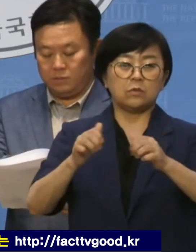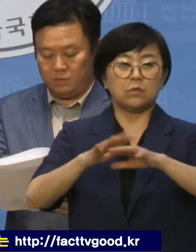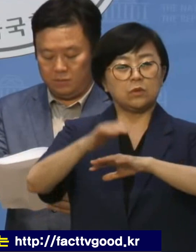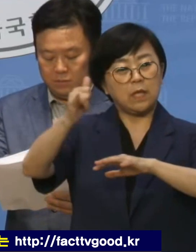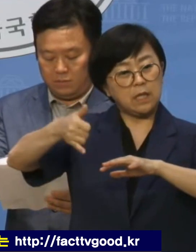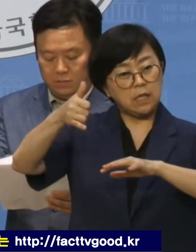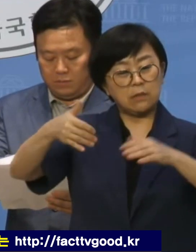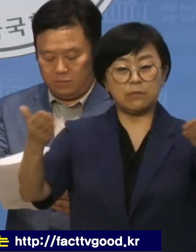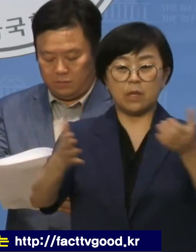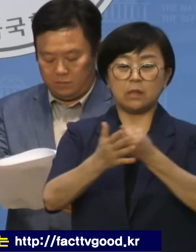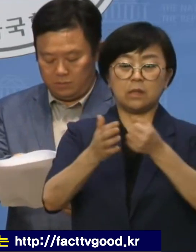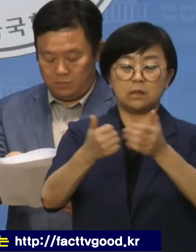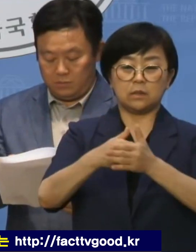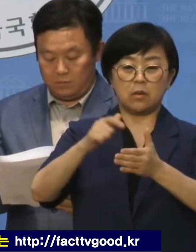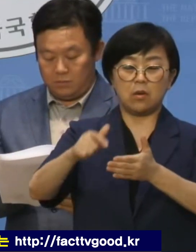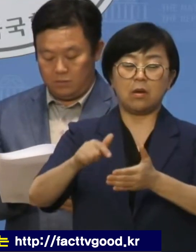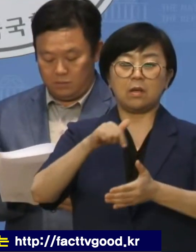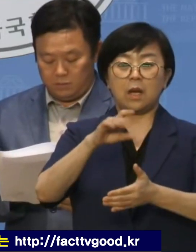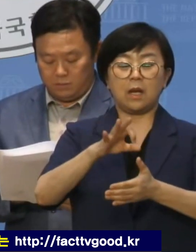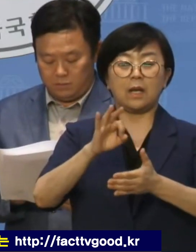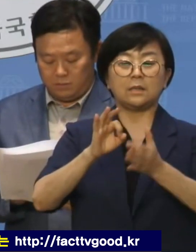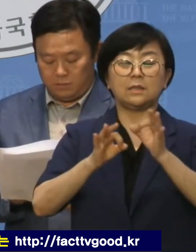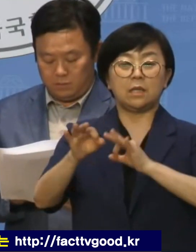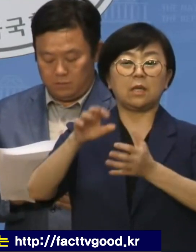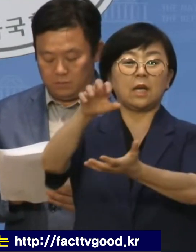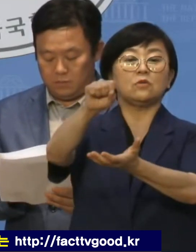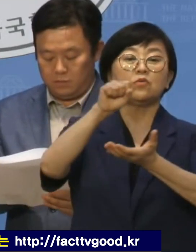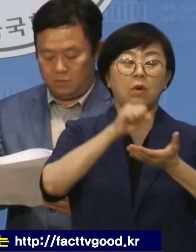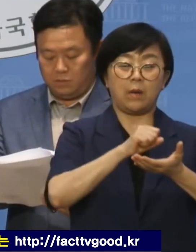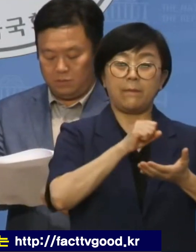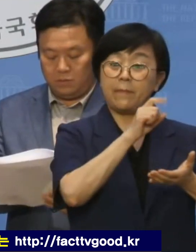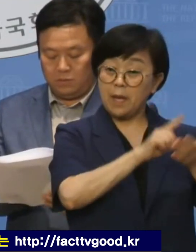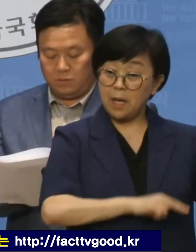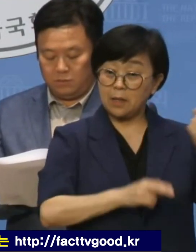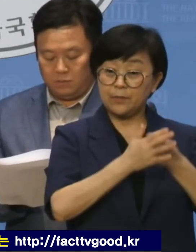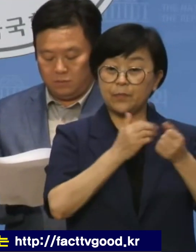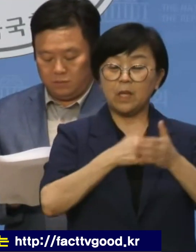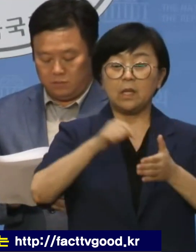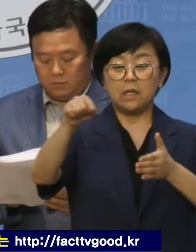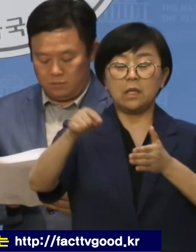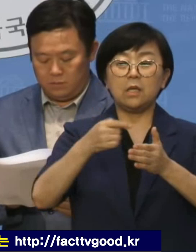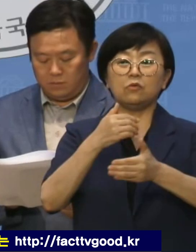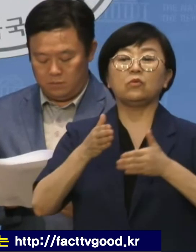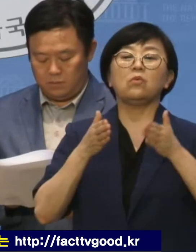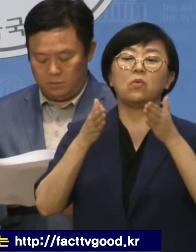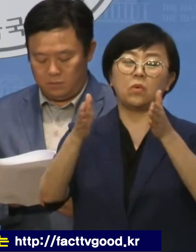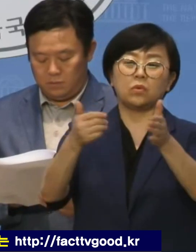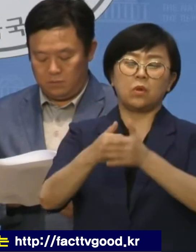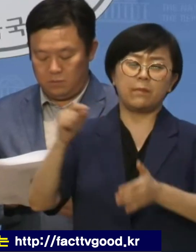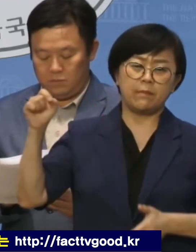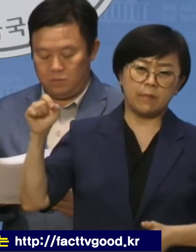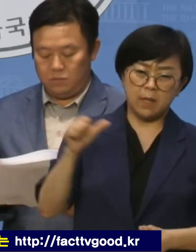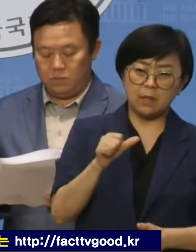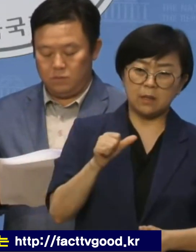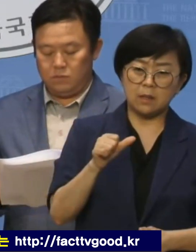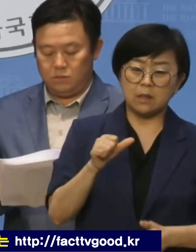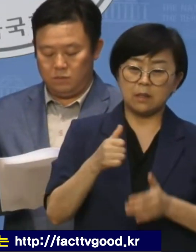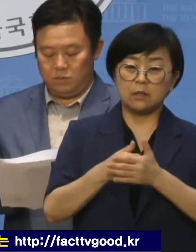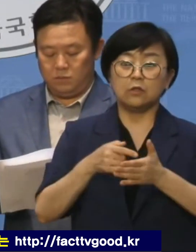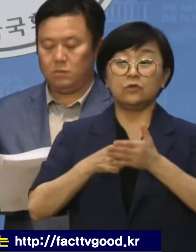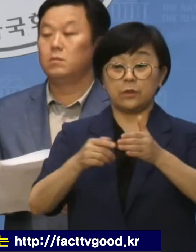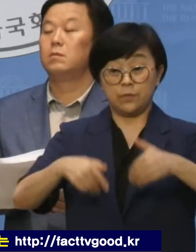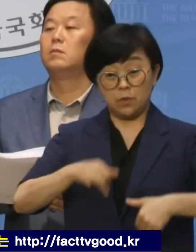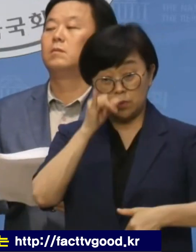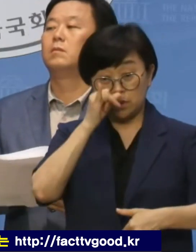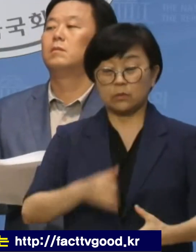지어서 가락시장으로 출하를 하고 있습니다. 그래서 이 유통고속도로는 하루속히 추진이